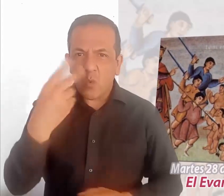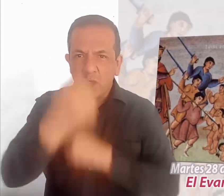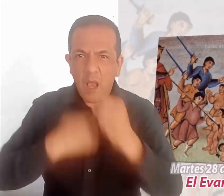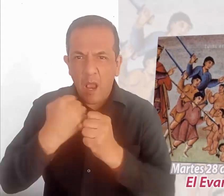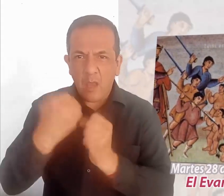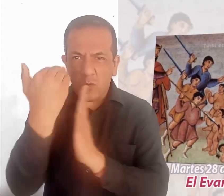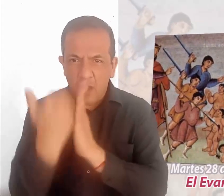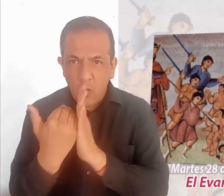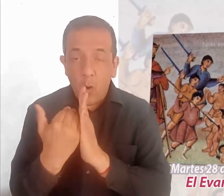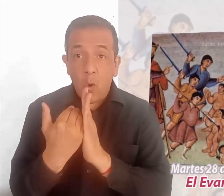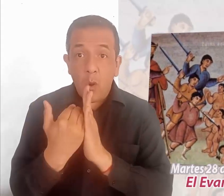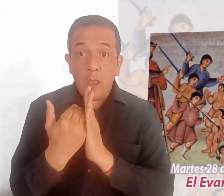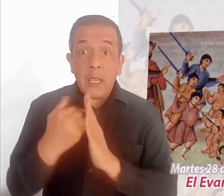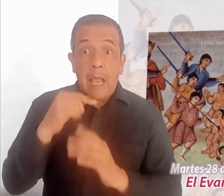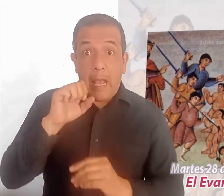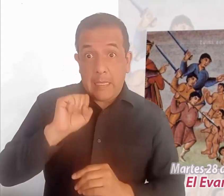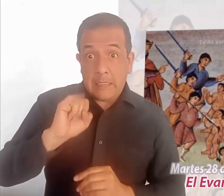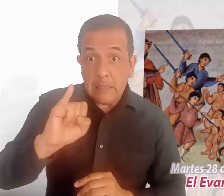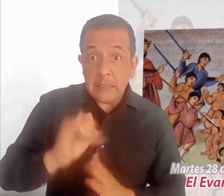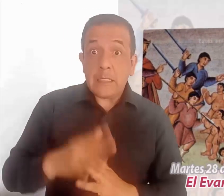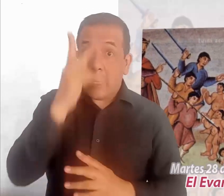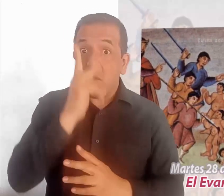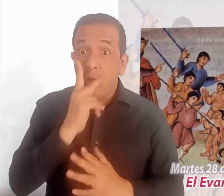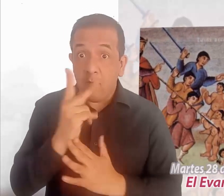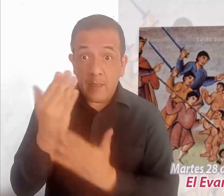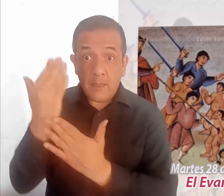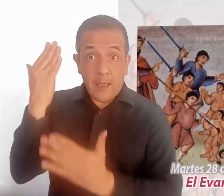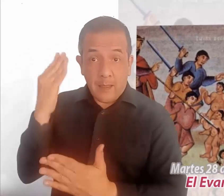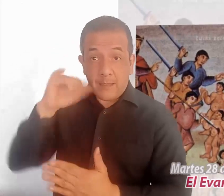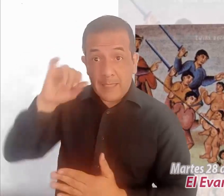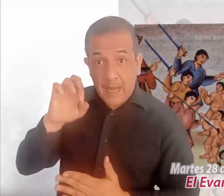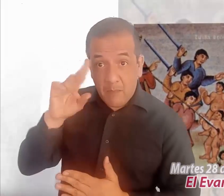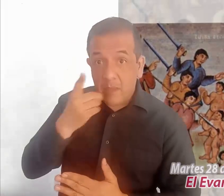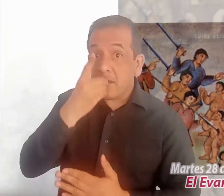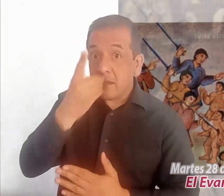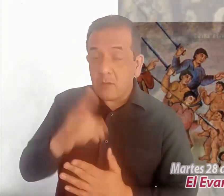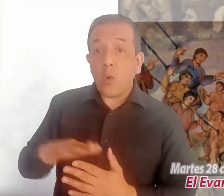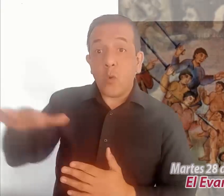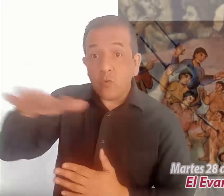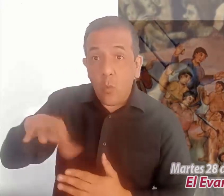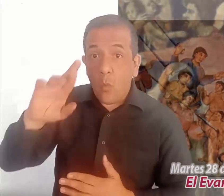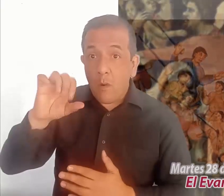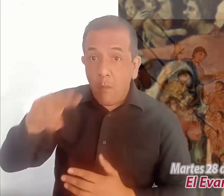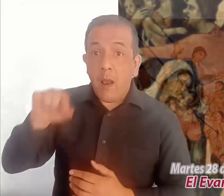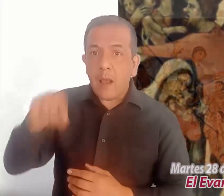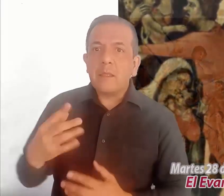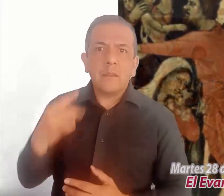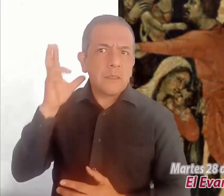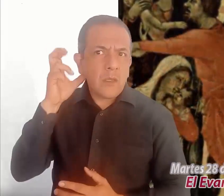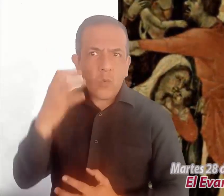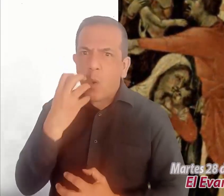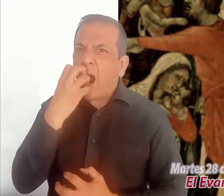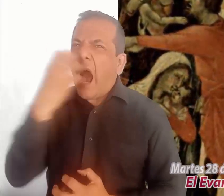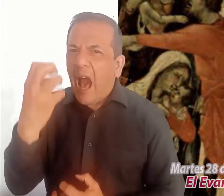indicado. Así se cumplieron las palabras del profeta Jeremías: en Ramá se ha escuchado un grito,